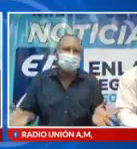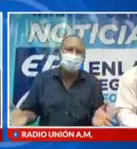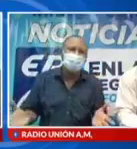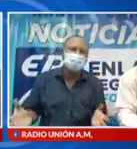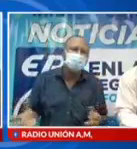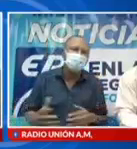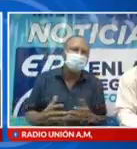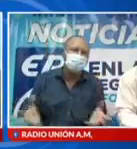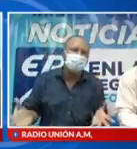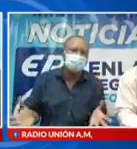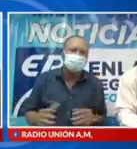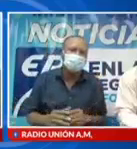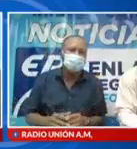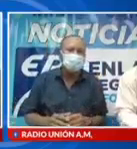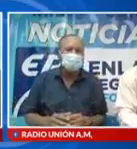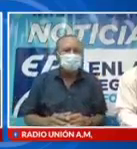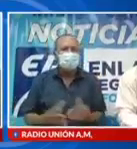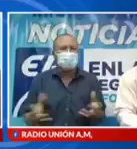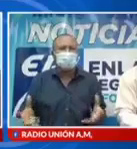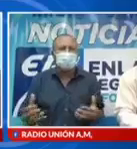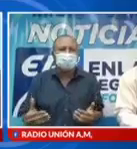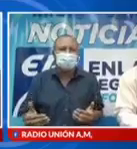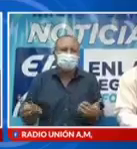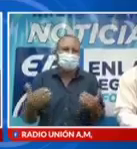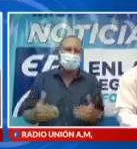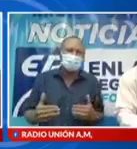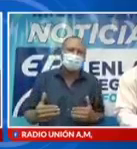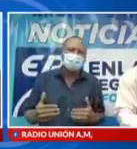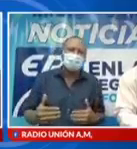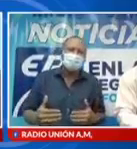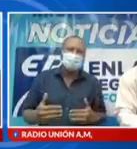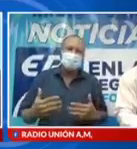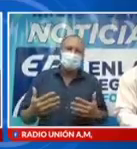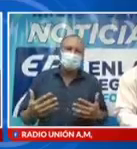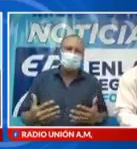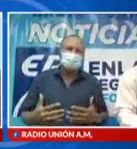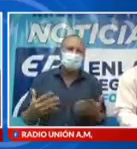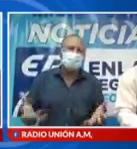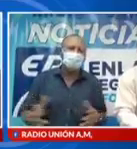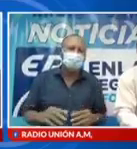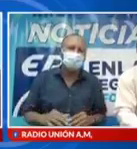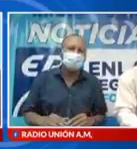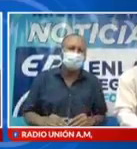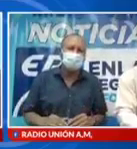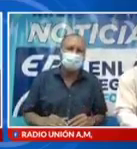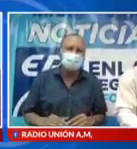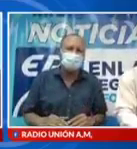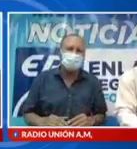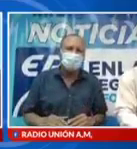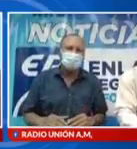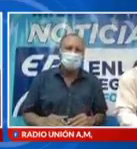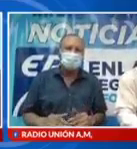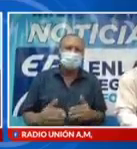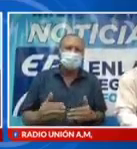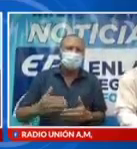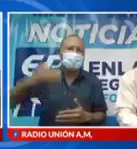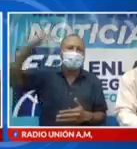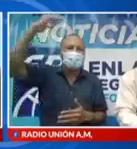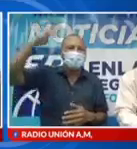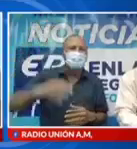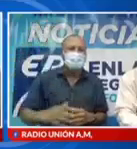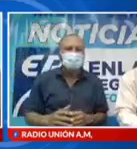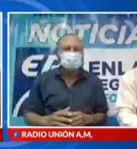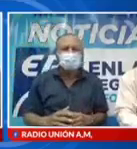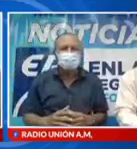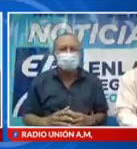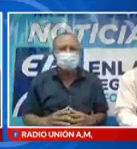Y ahora vienen a hacer un show mediático para ahora sí, sobre la base de la capacidad de gestión de nuestra compañera, tratar de